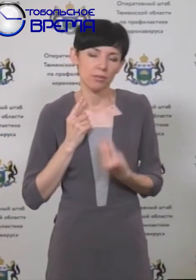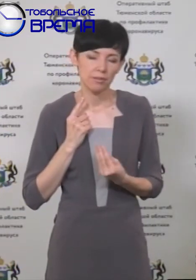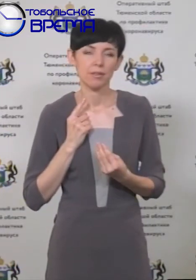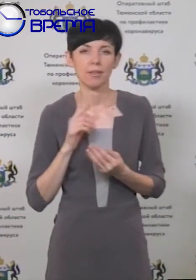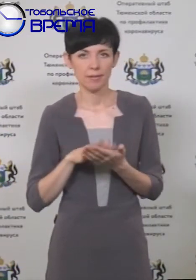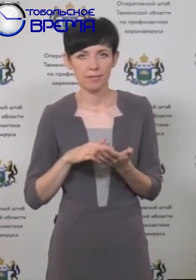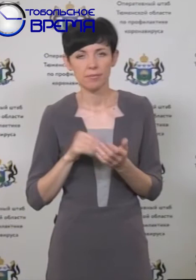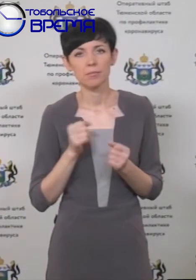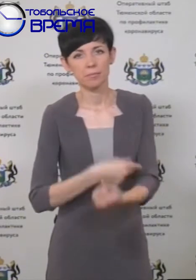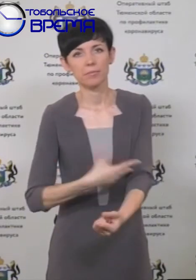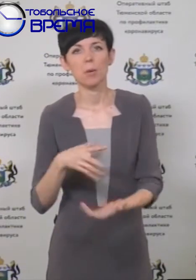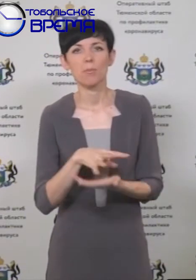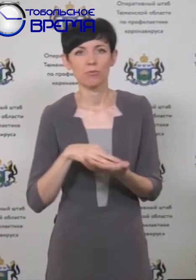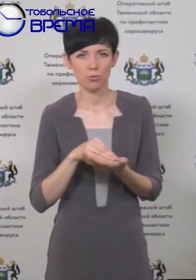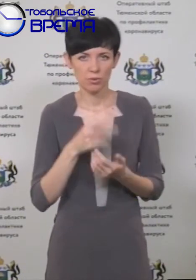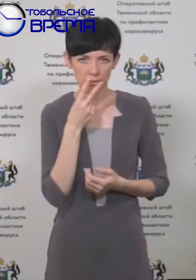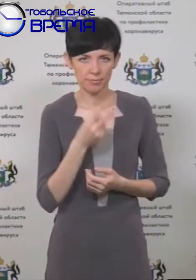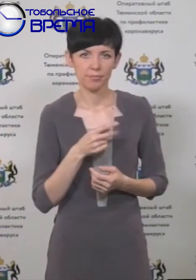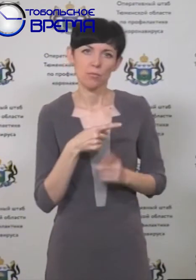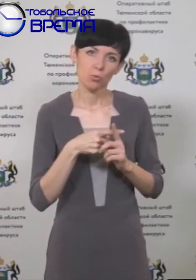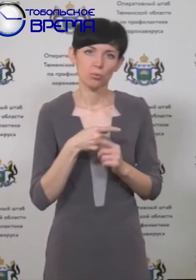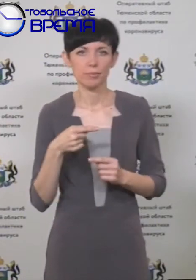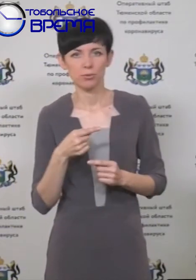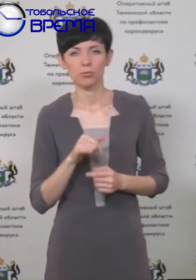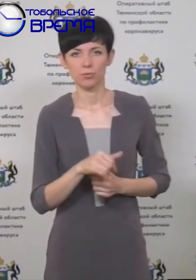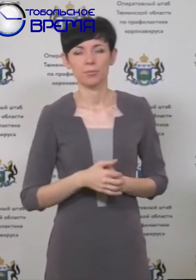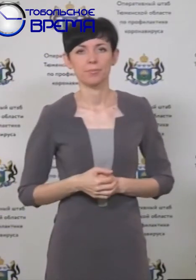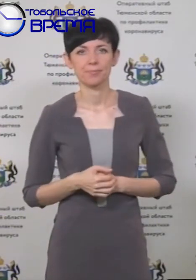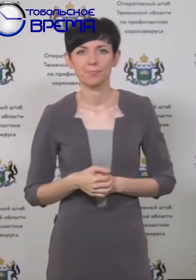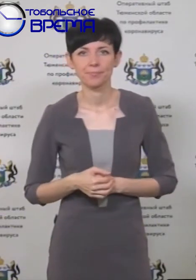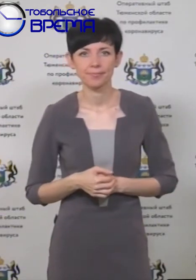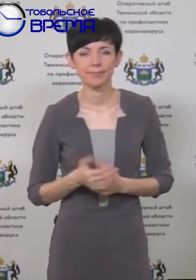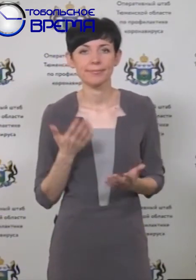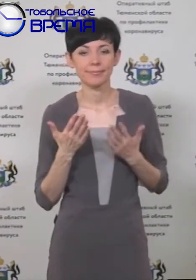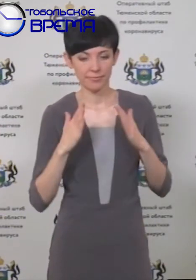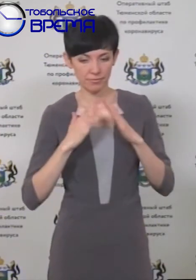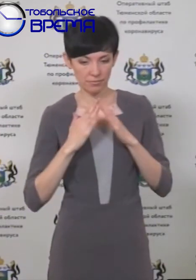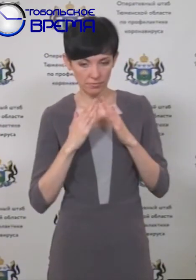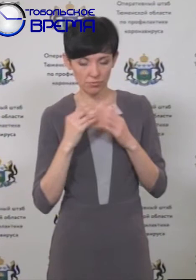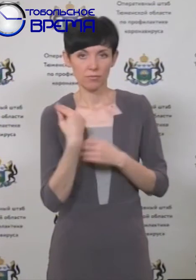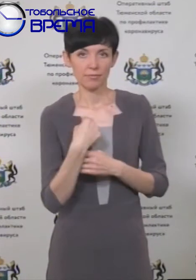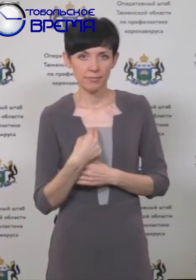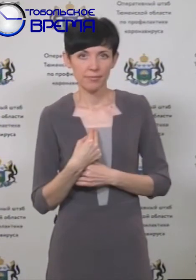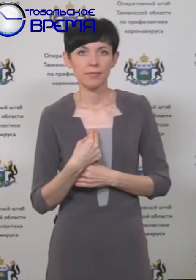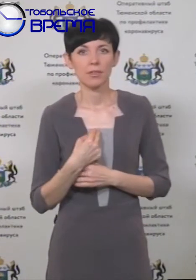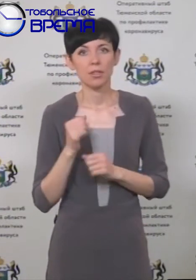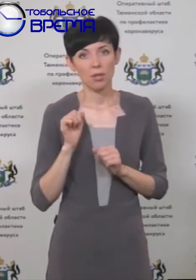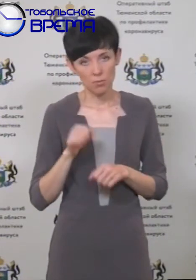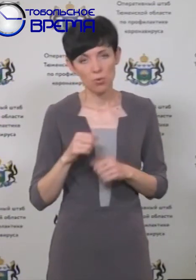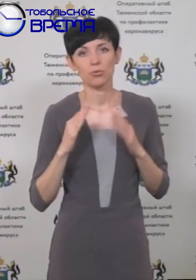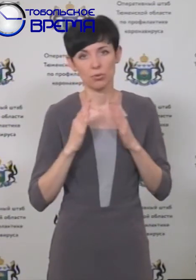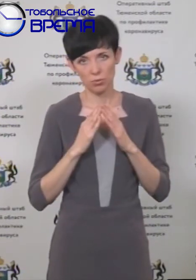из стационара для продолжения лечения на дому может осуществляться до получения отрицательного